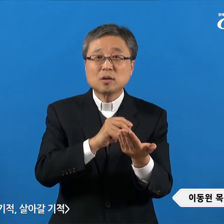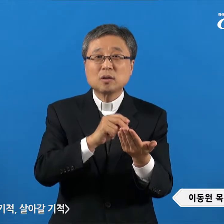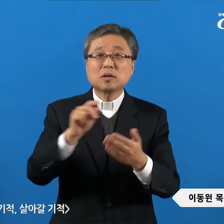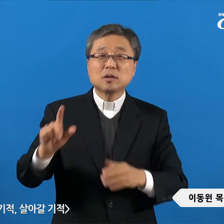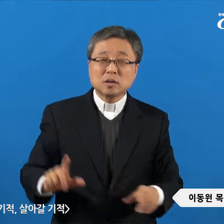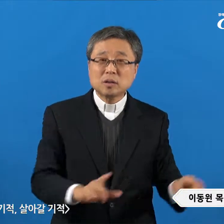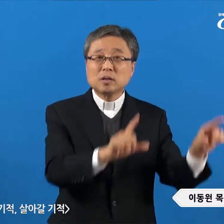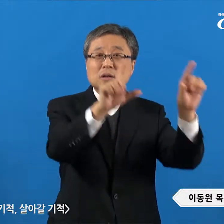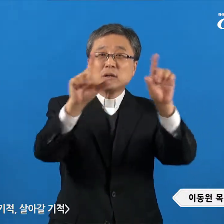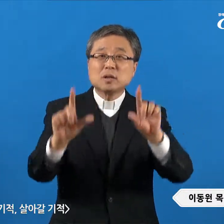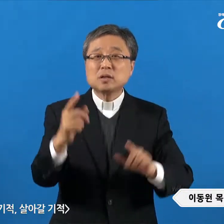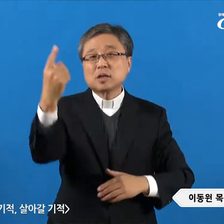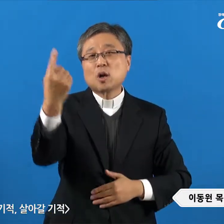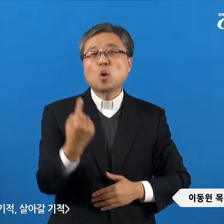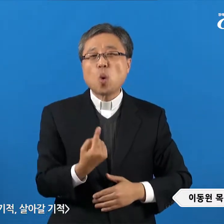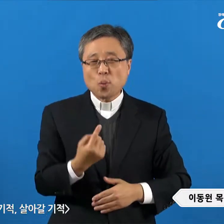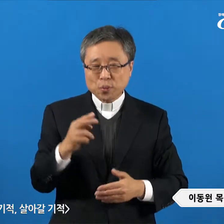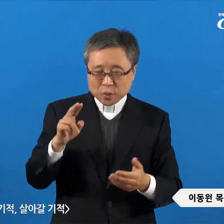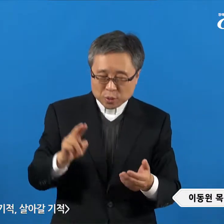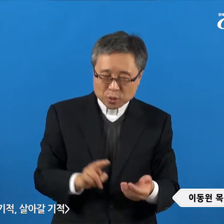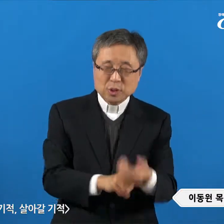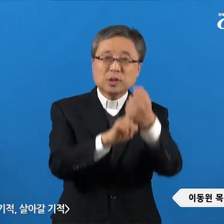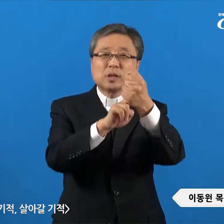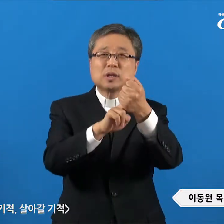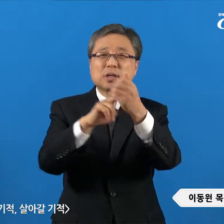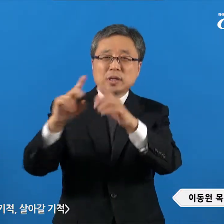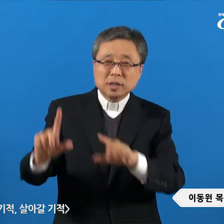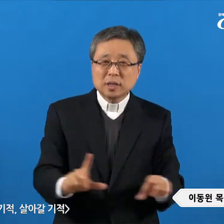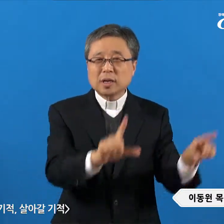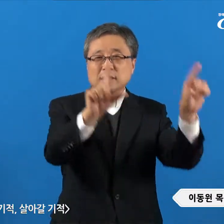살아온 기적, 살아갈 기적.